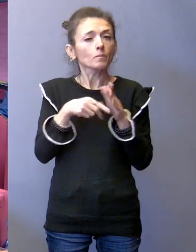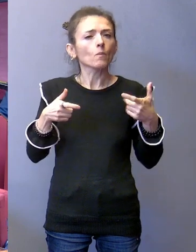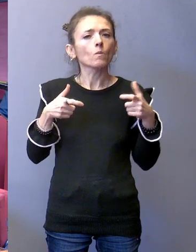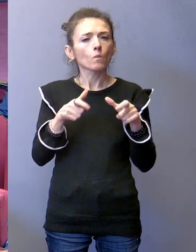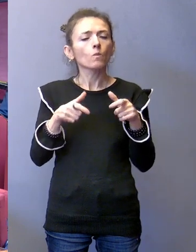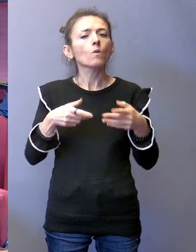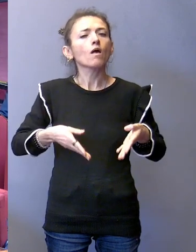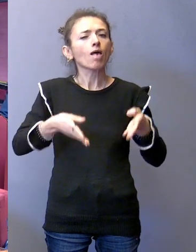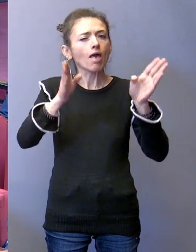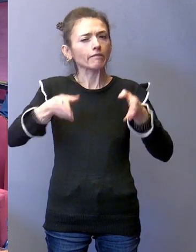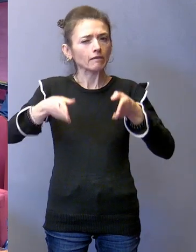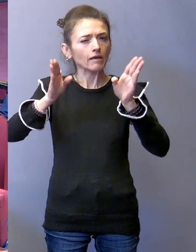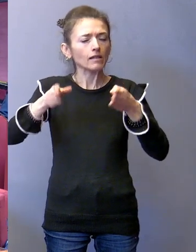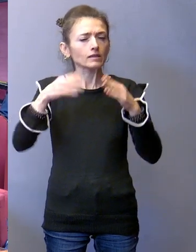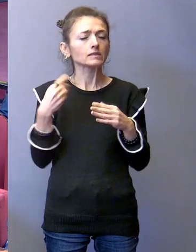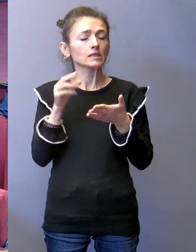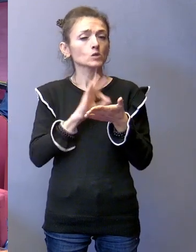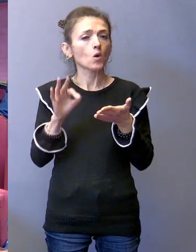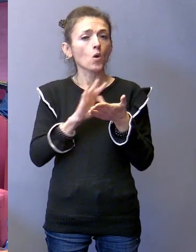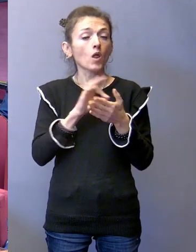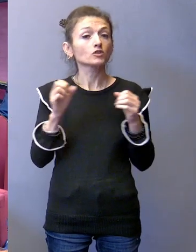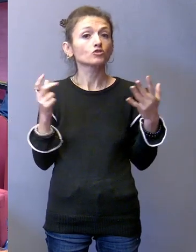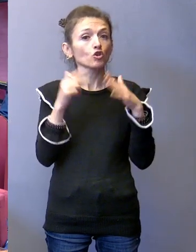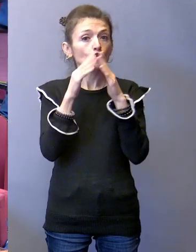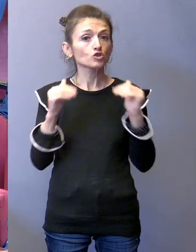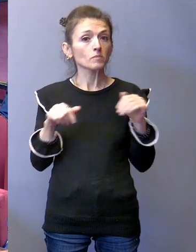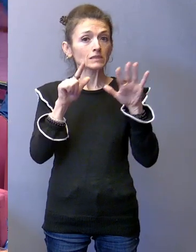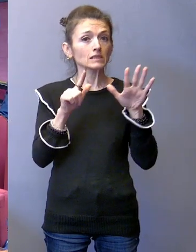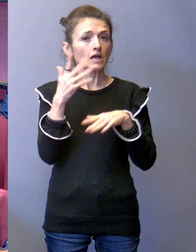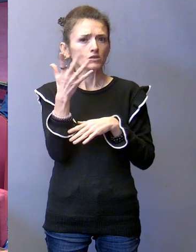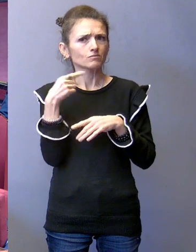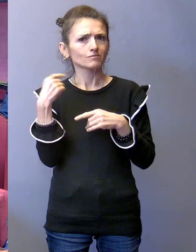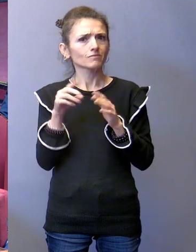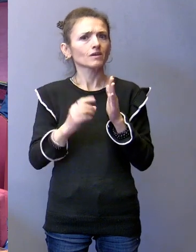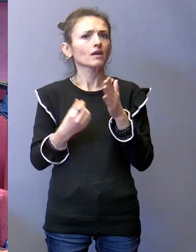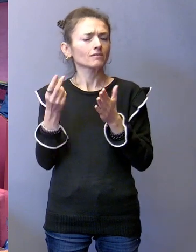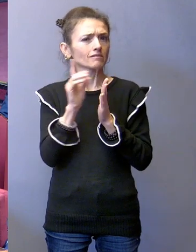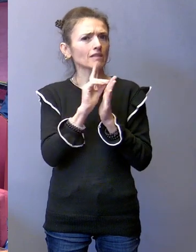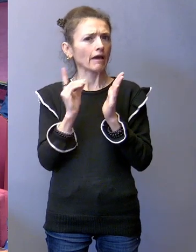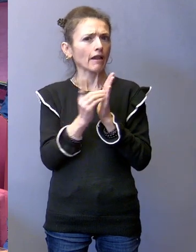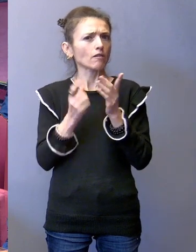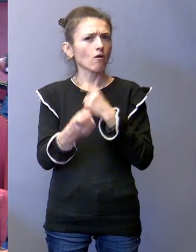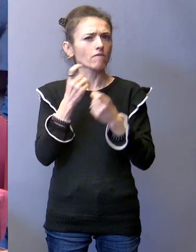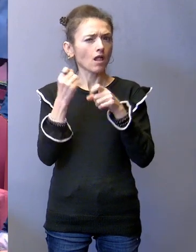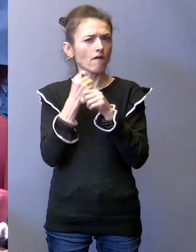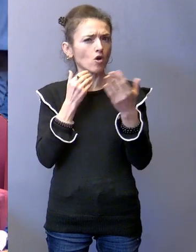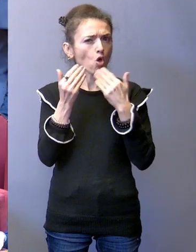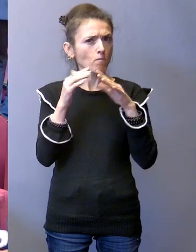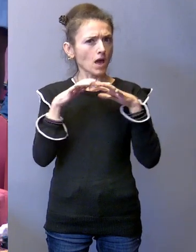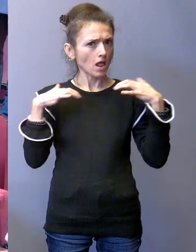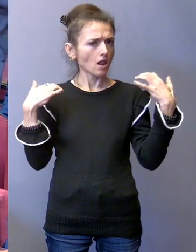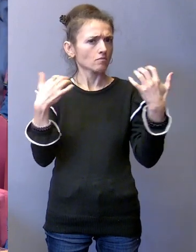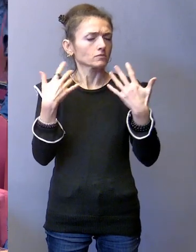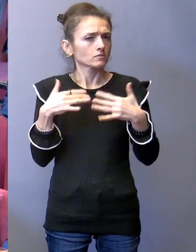edilizia scolastica di cui di m18 dicembre del 75 decreto che fu frutto di un lavoro parlamentare significativo esso stesso